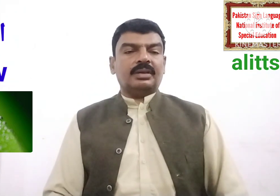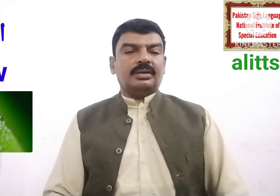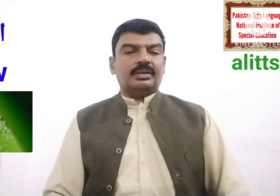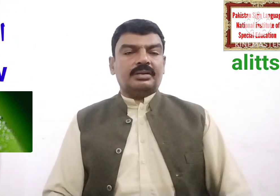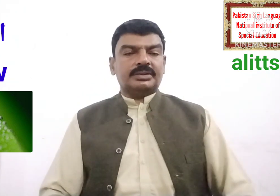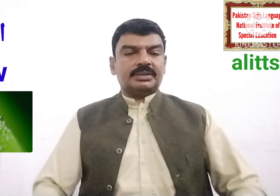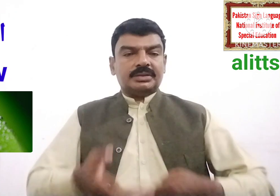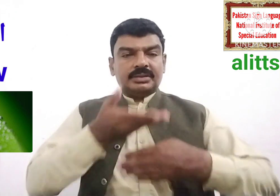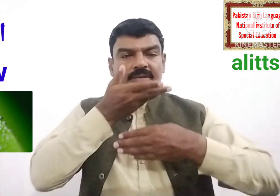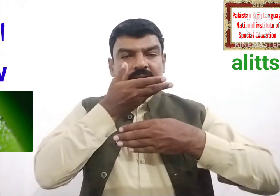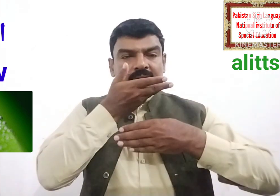औस,